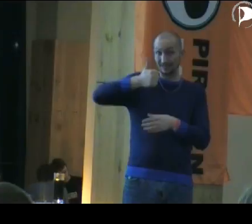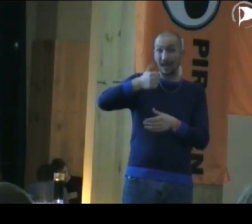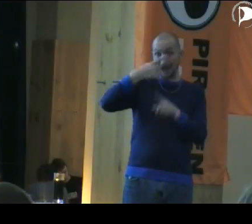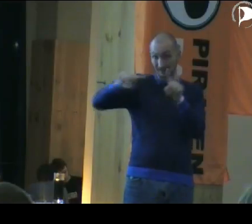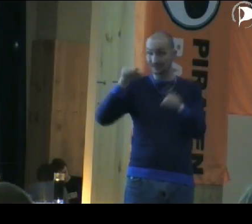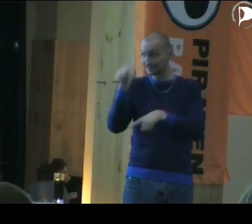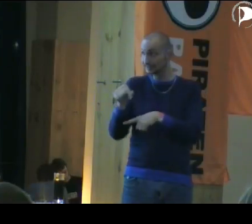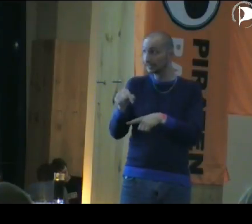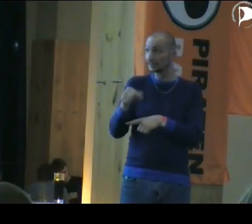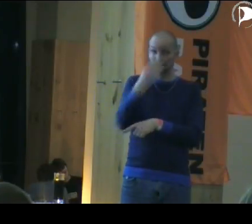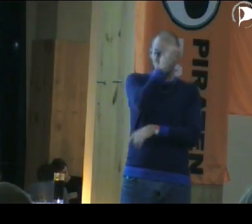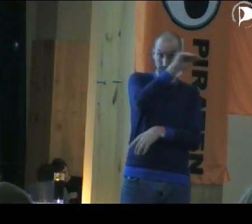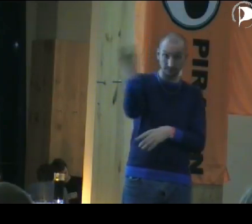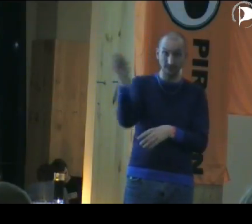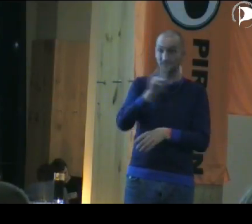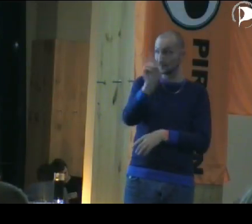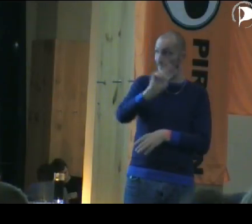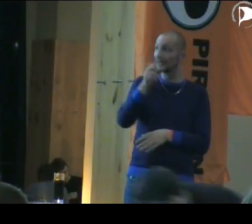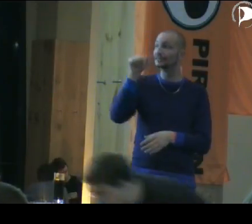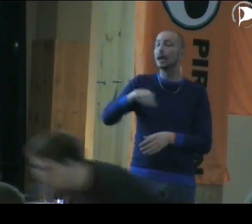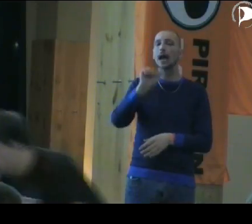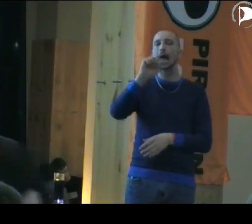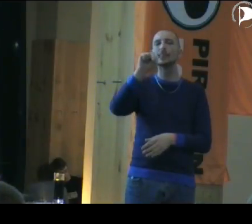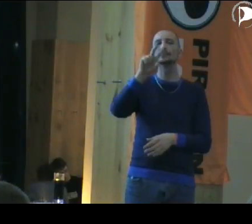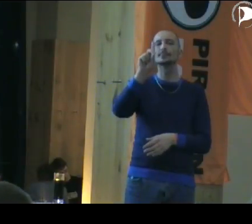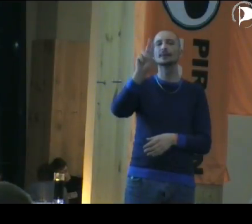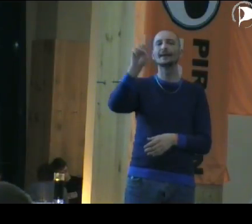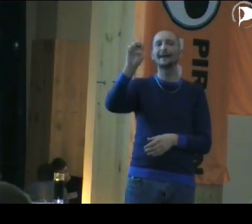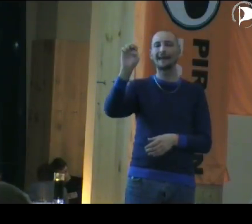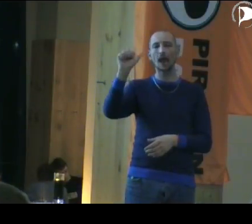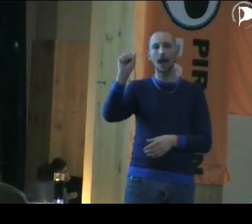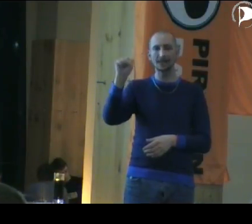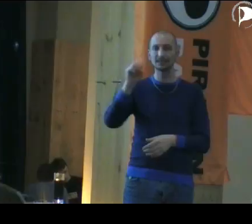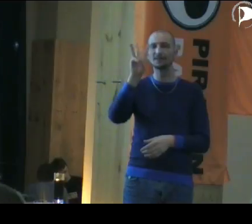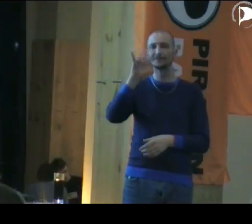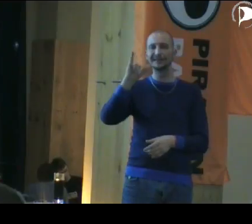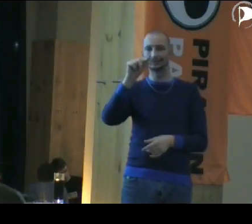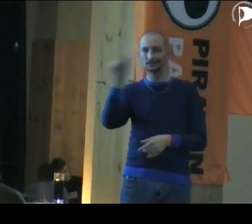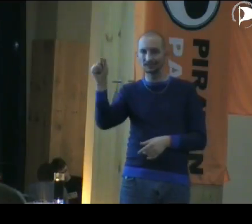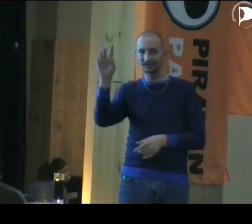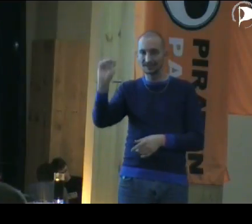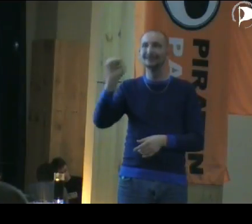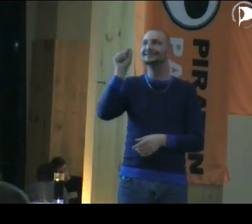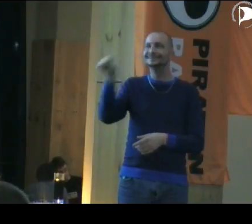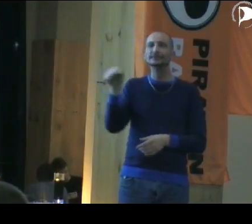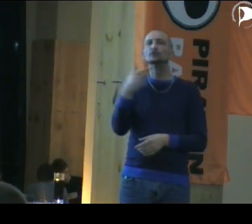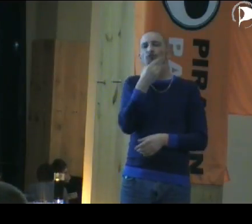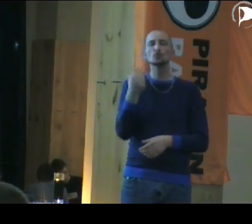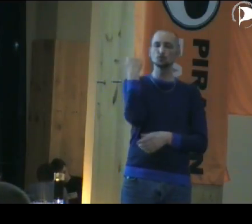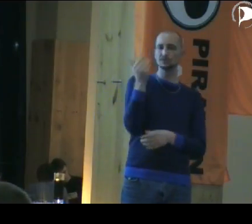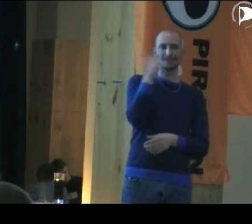ich mache das hier nur stellvertretendes freiheitlich andreas bitter habe ich von gebeten aus bayern schöne grüße aus der reihe es nicht geschafft habe jetzt komme